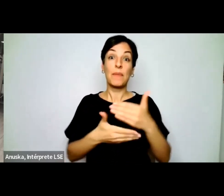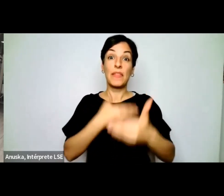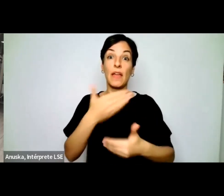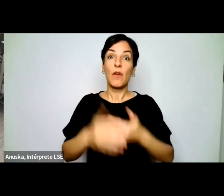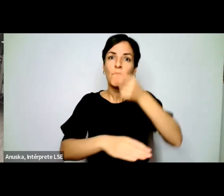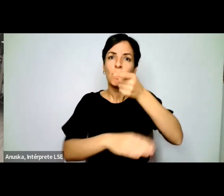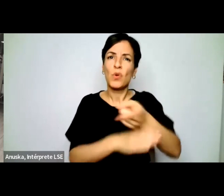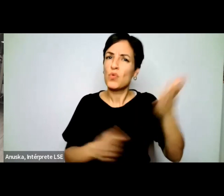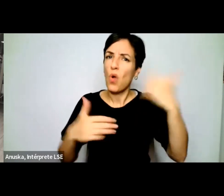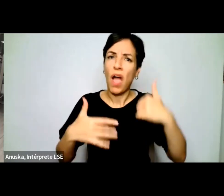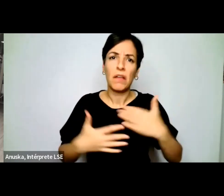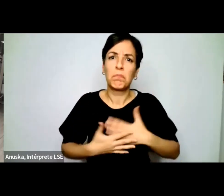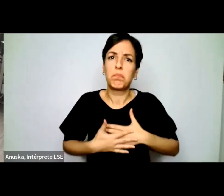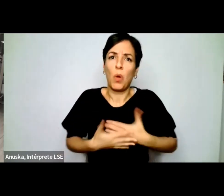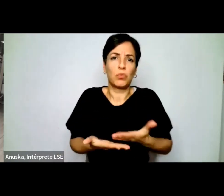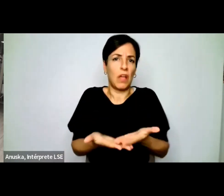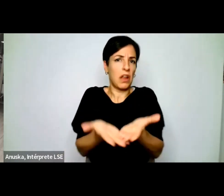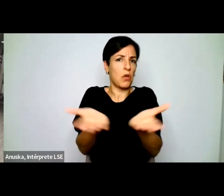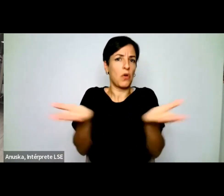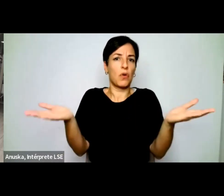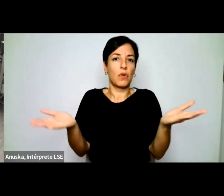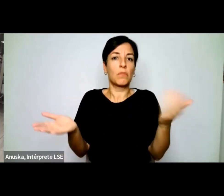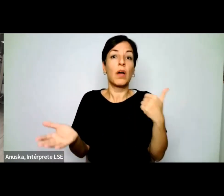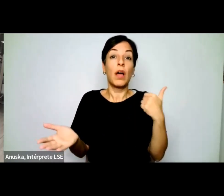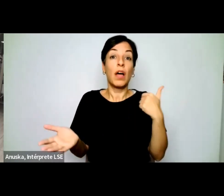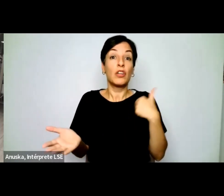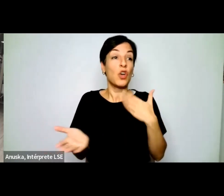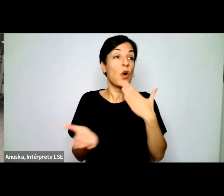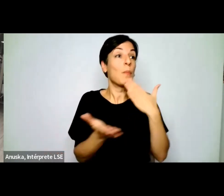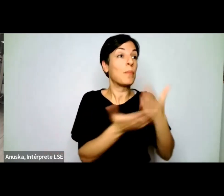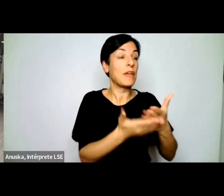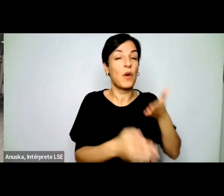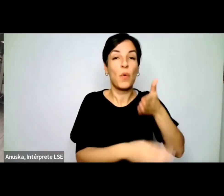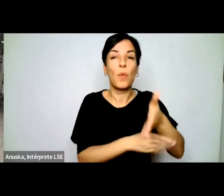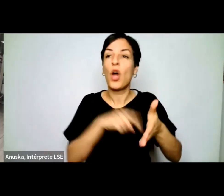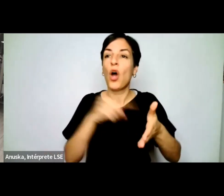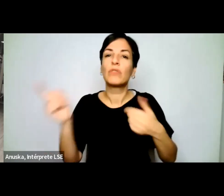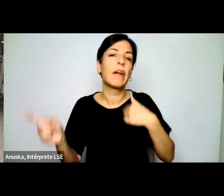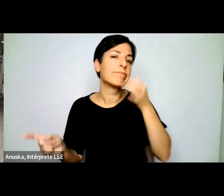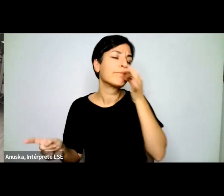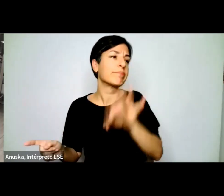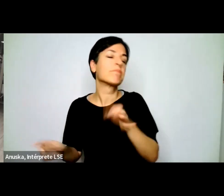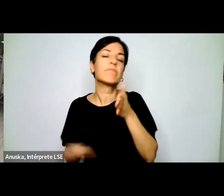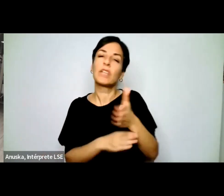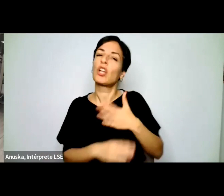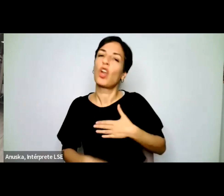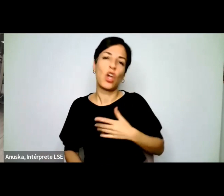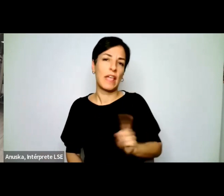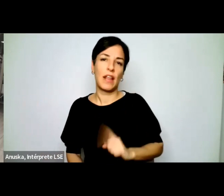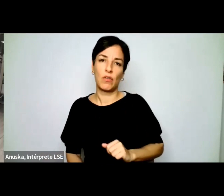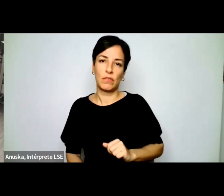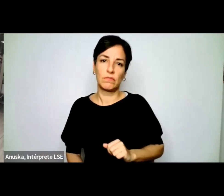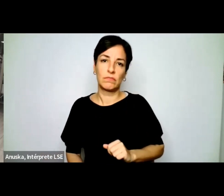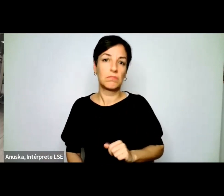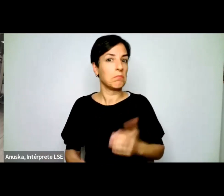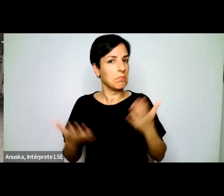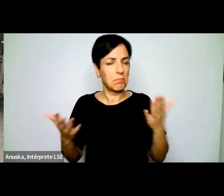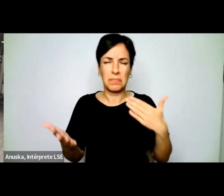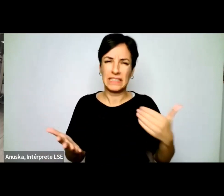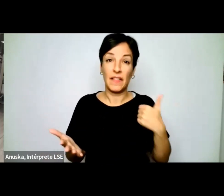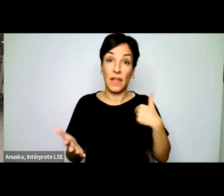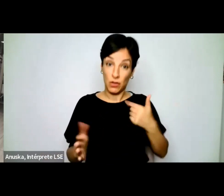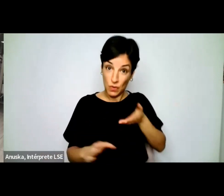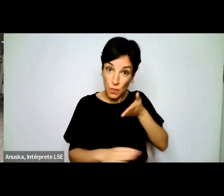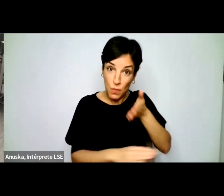puede ser que hay una parte que no quiera acudir. Entonces, en ese caso, aún así, pues la parte que acuda va a hablar con la persona mediadora, le va a